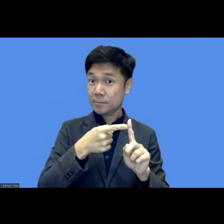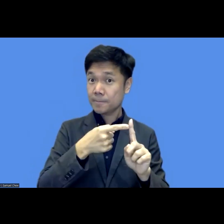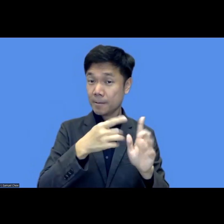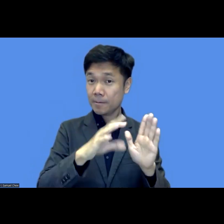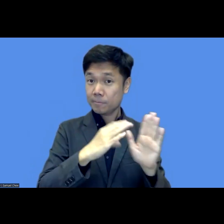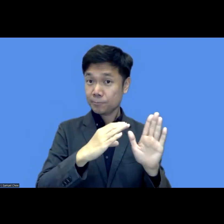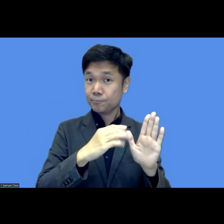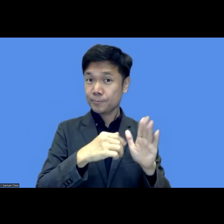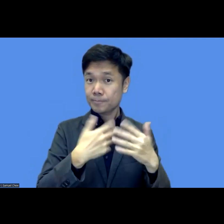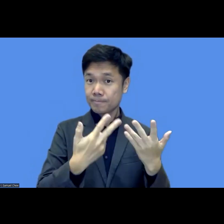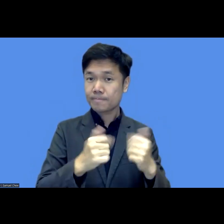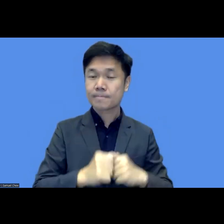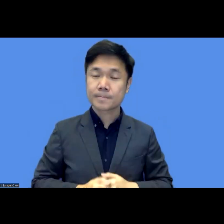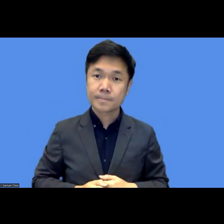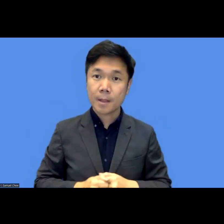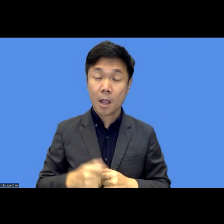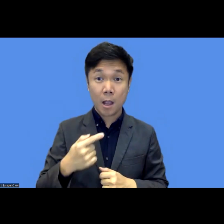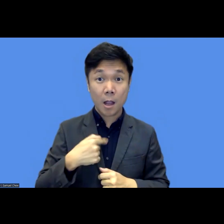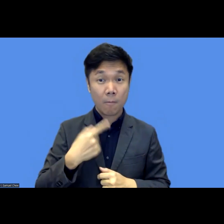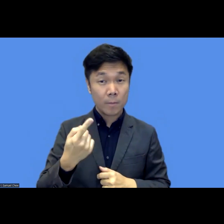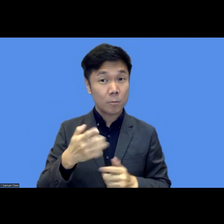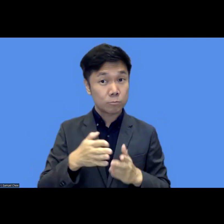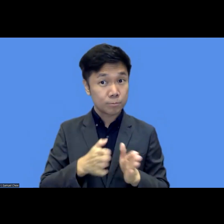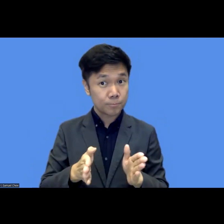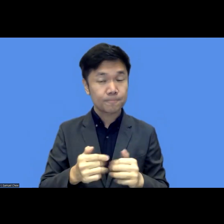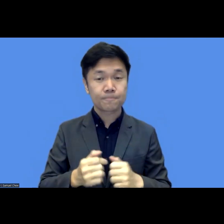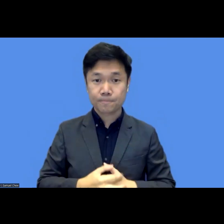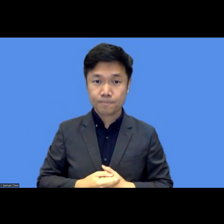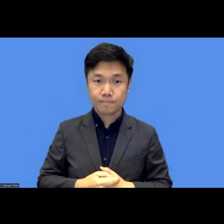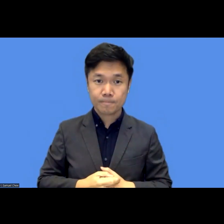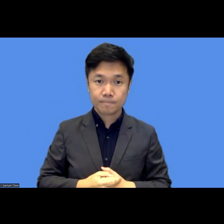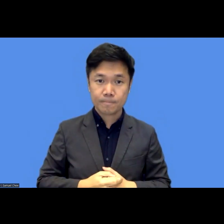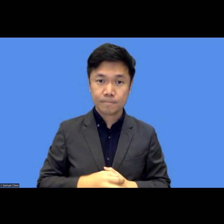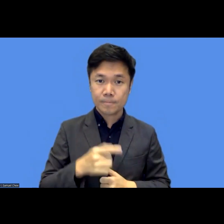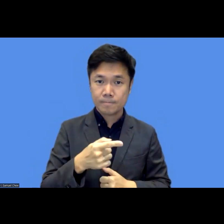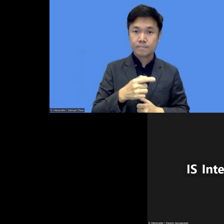Soy Dr. Ahmed de la Universidad